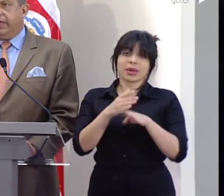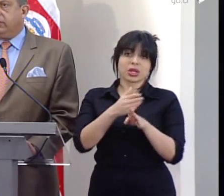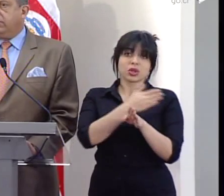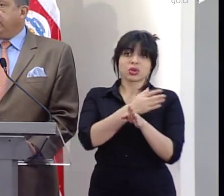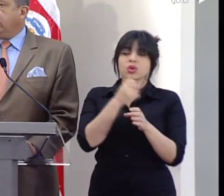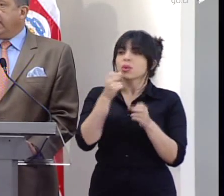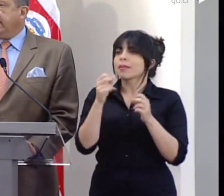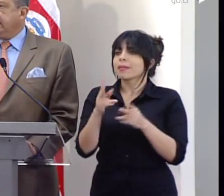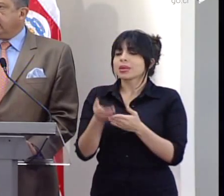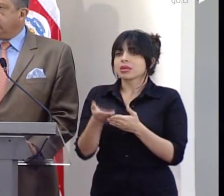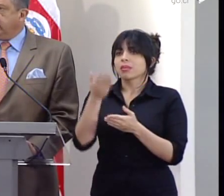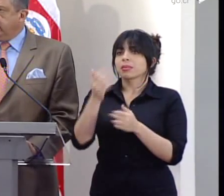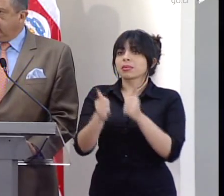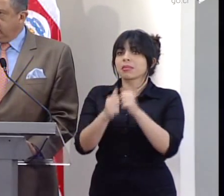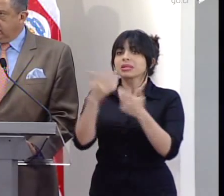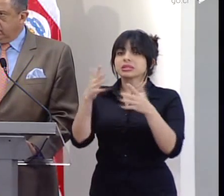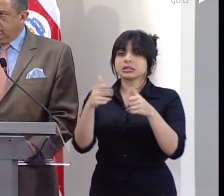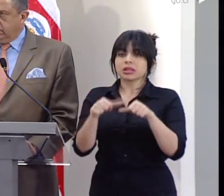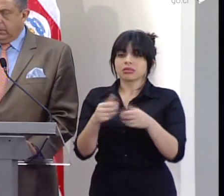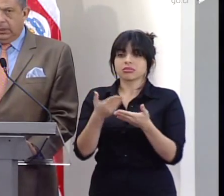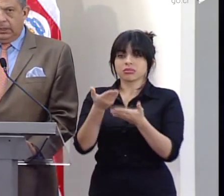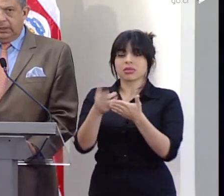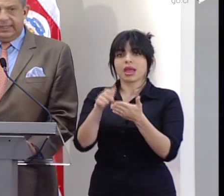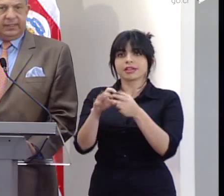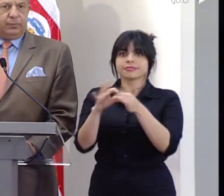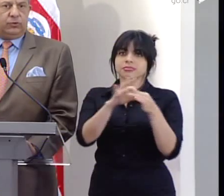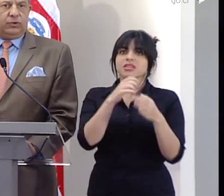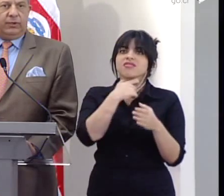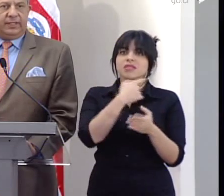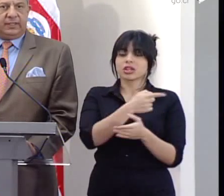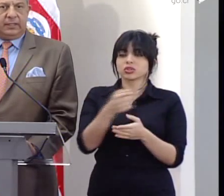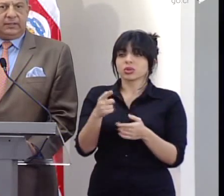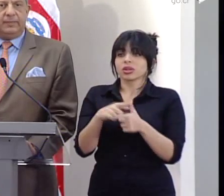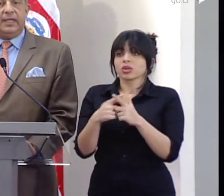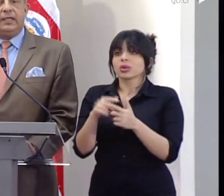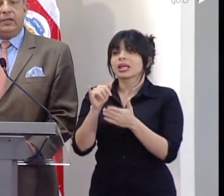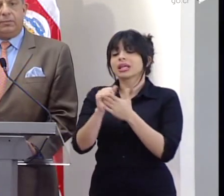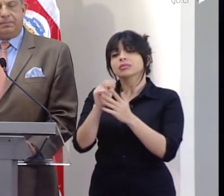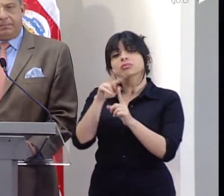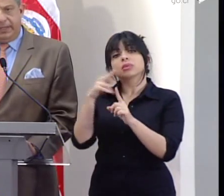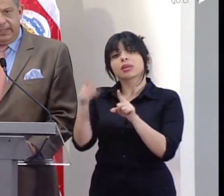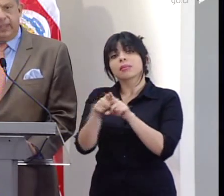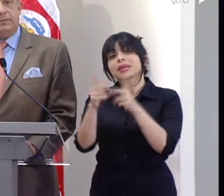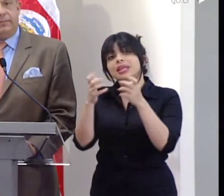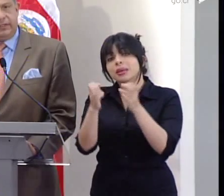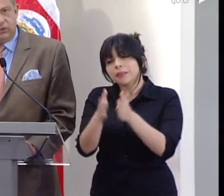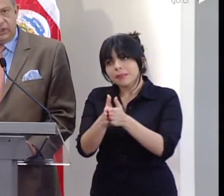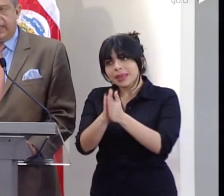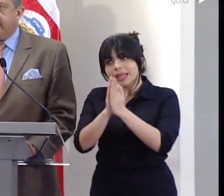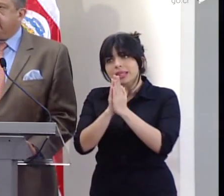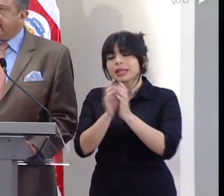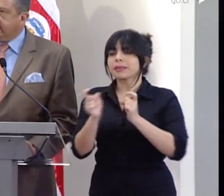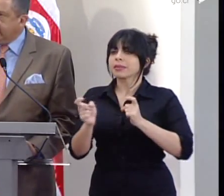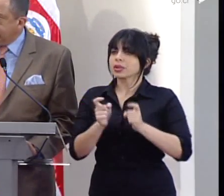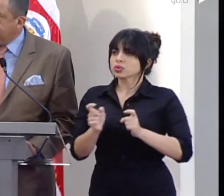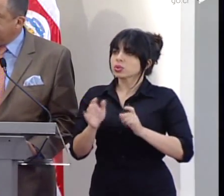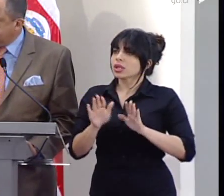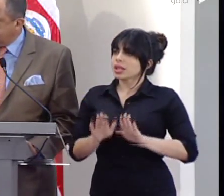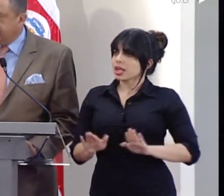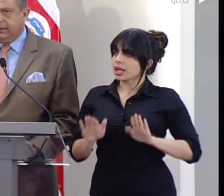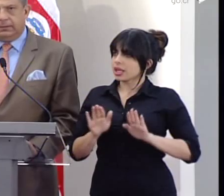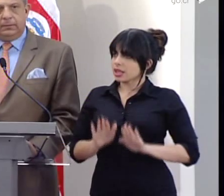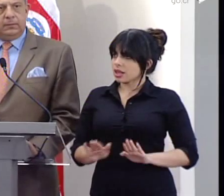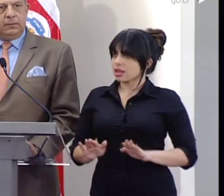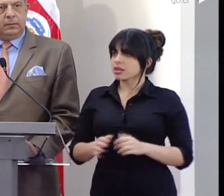un aumento mayor al que se ha concedido. Desde ese punto de vista, también quiero pedir mesura y